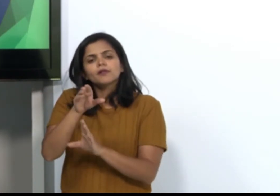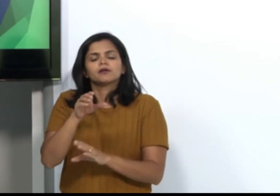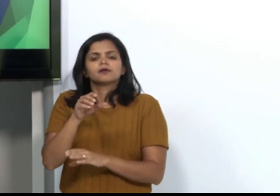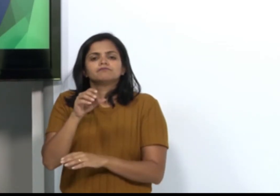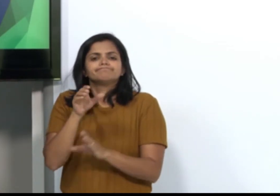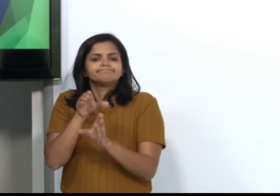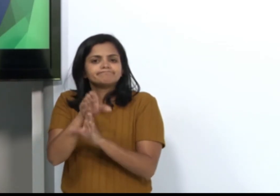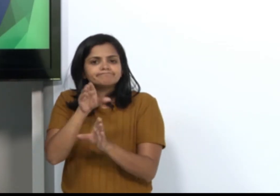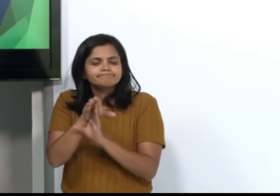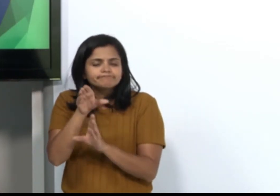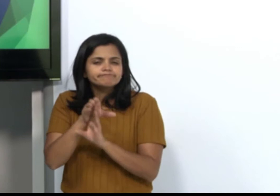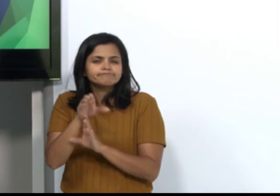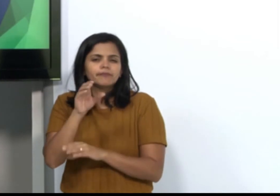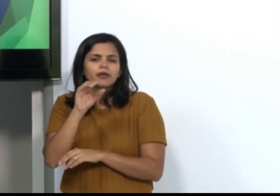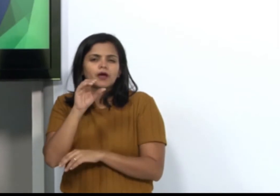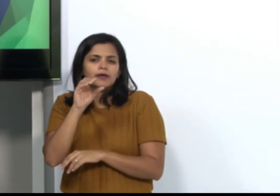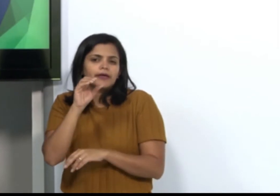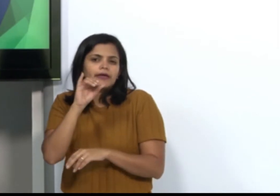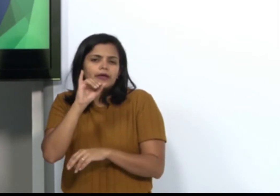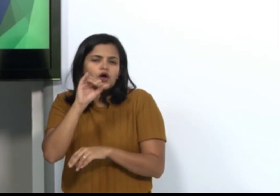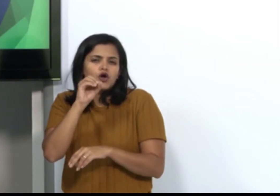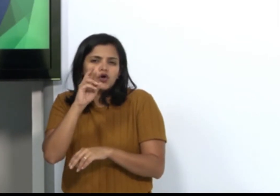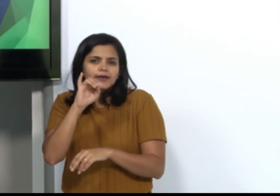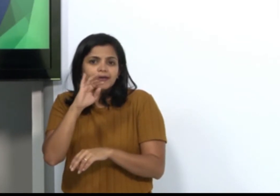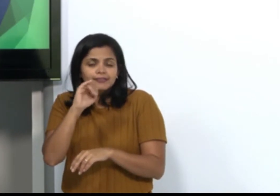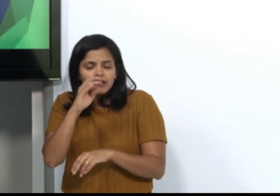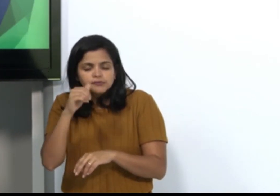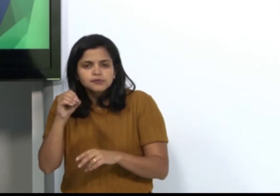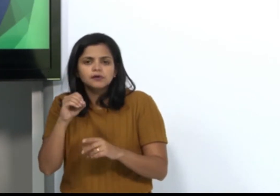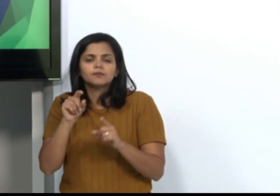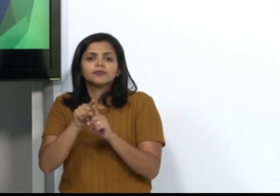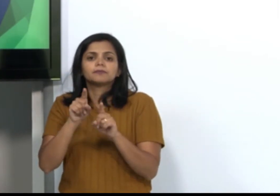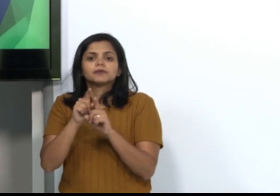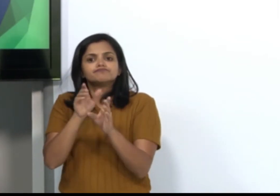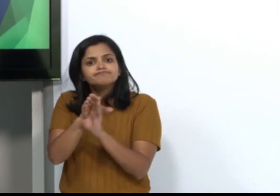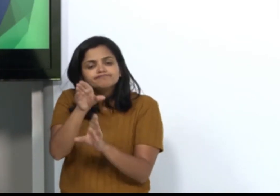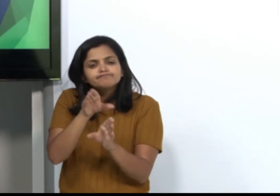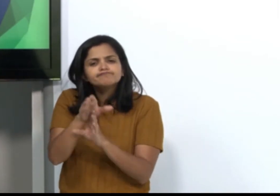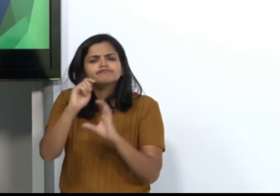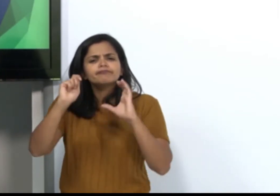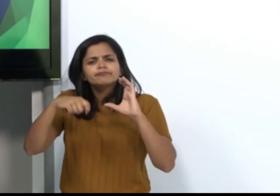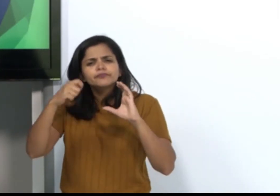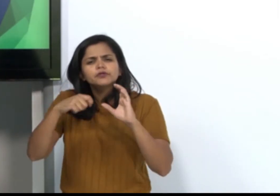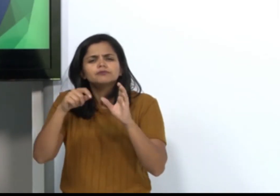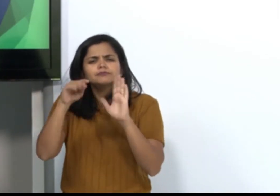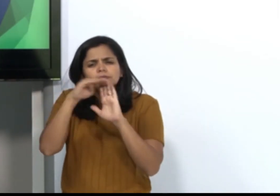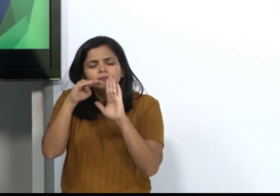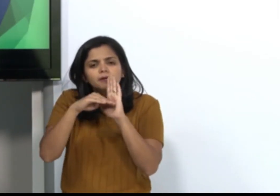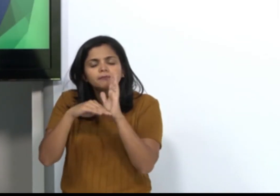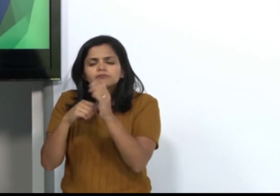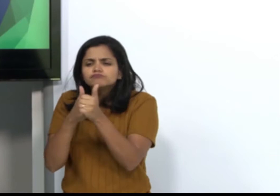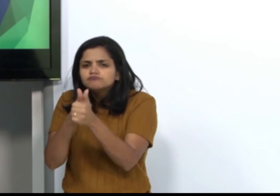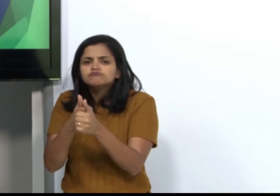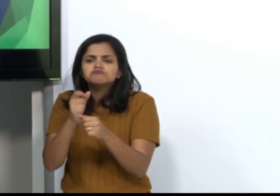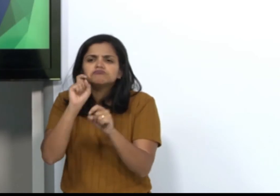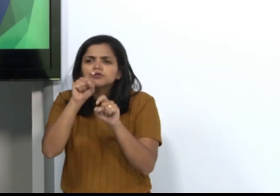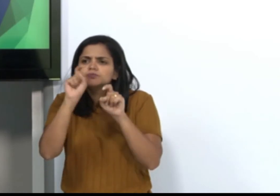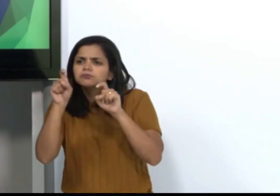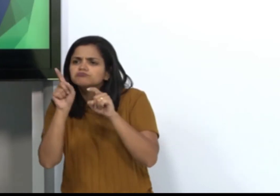você está conhecendo agora. No AVA tem orientações sobre ele. Tem orientações, tem